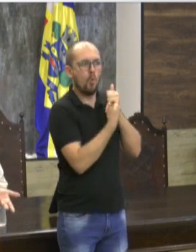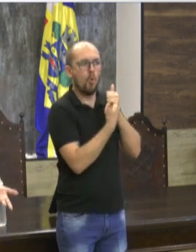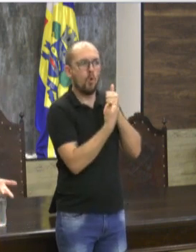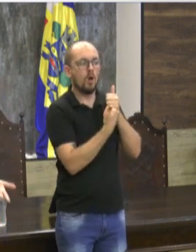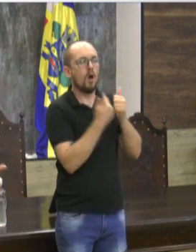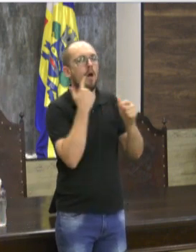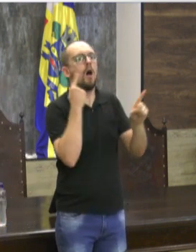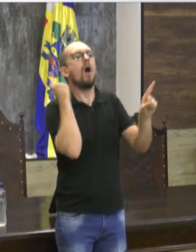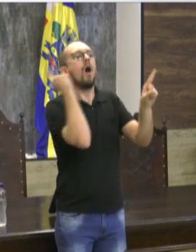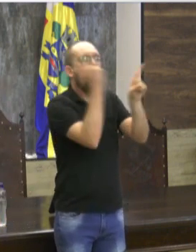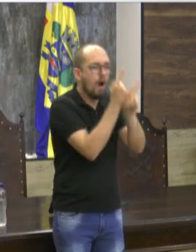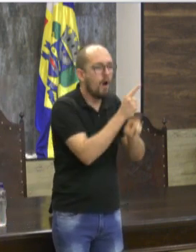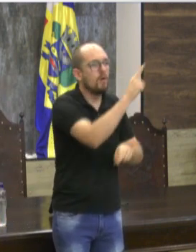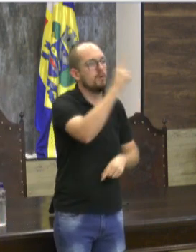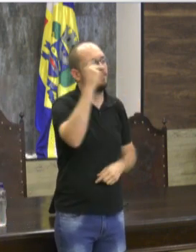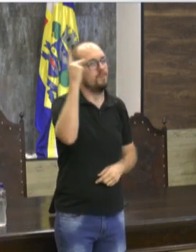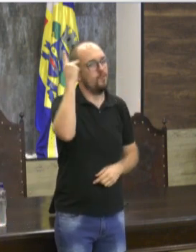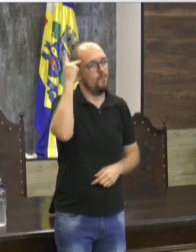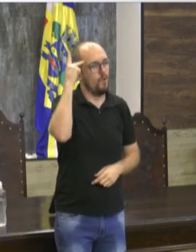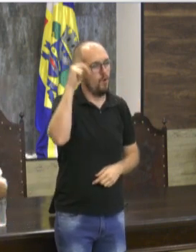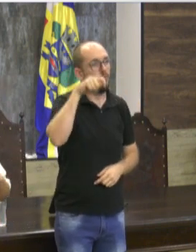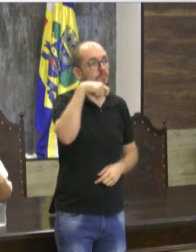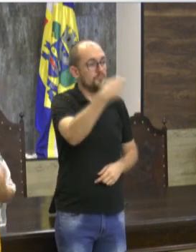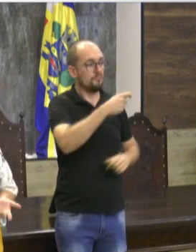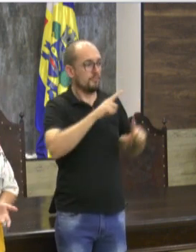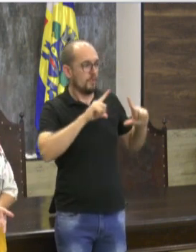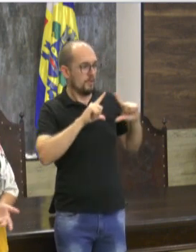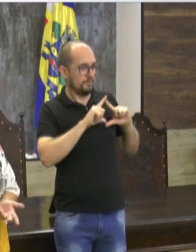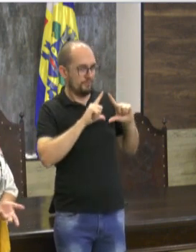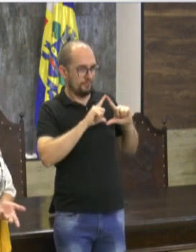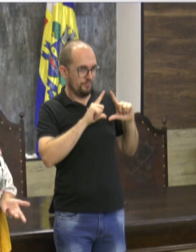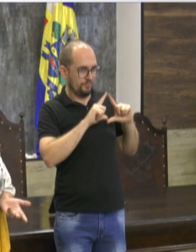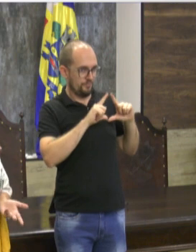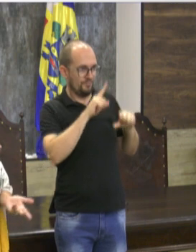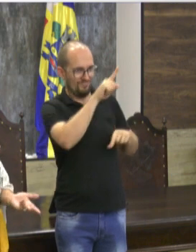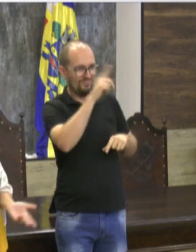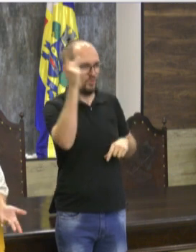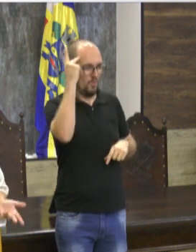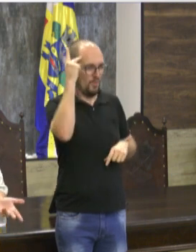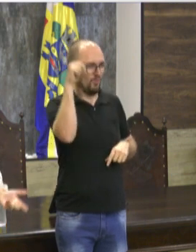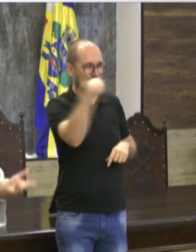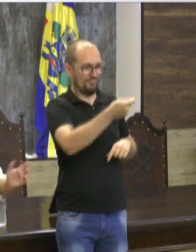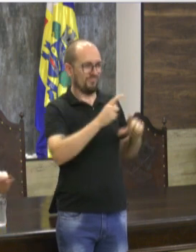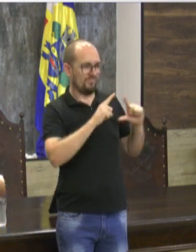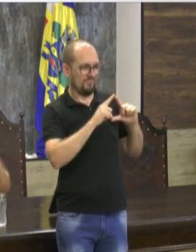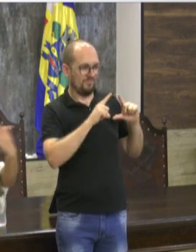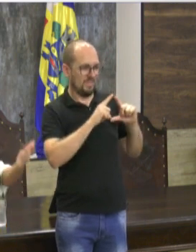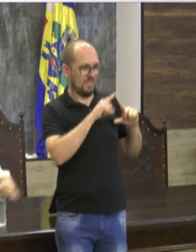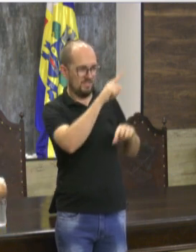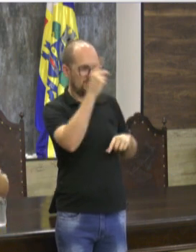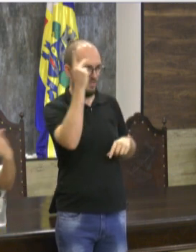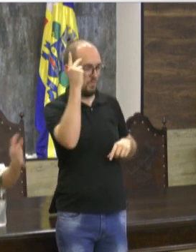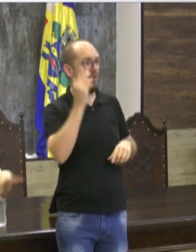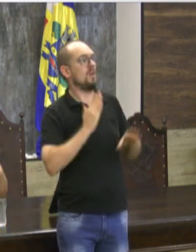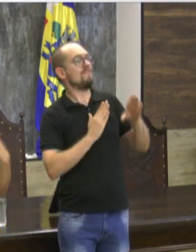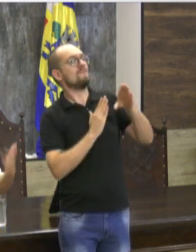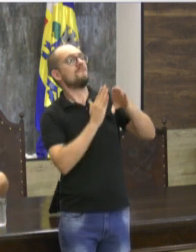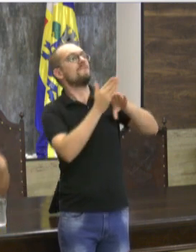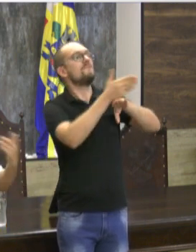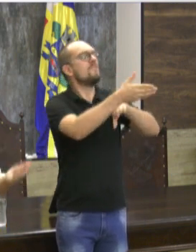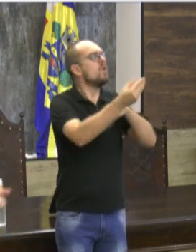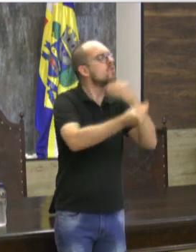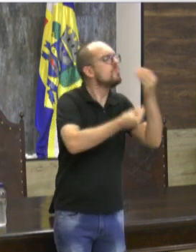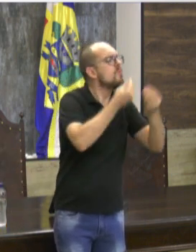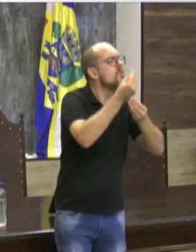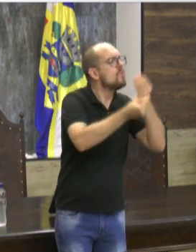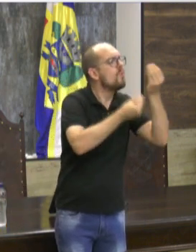uma instituição em São Paulo, a RIMSA, que é especializada em surdo-cegueira e deficiência múltipla, e lá nós fomos buscar o que eu posso